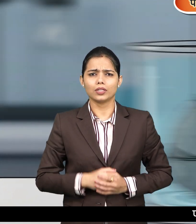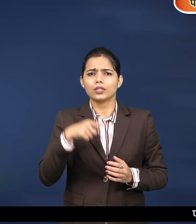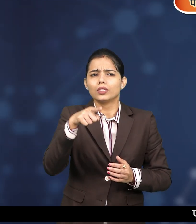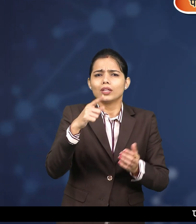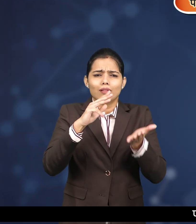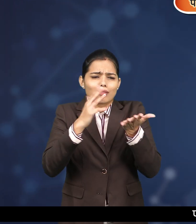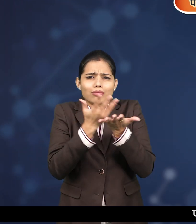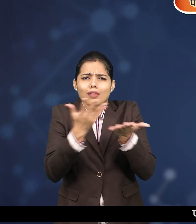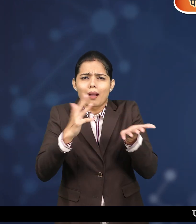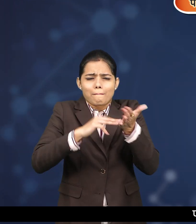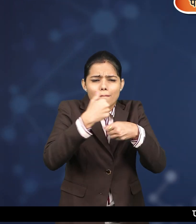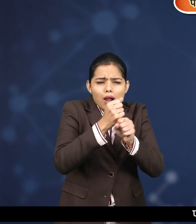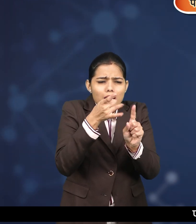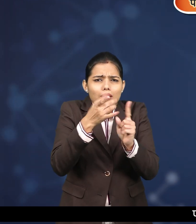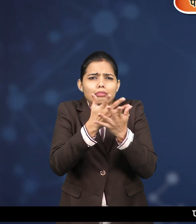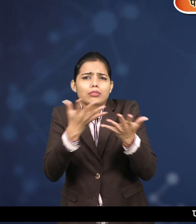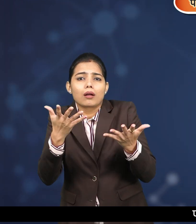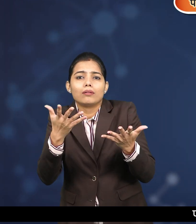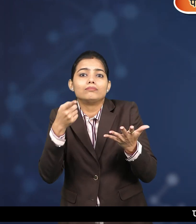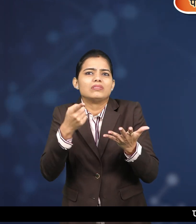पदार्थ का द्रव्यमान।